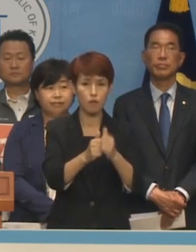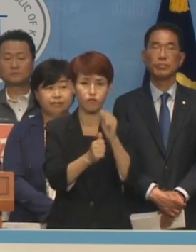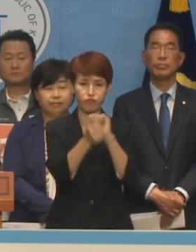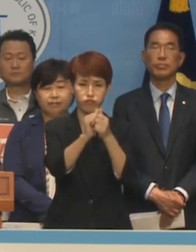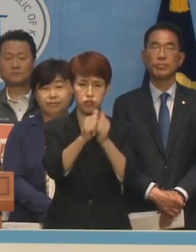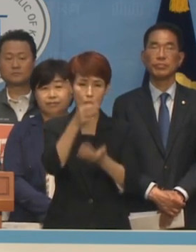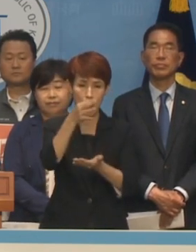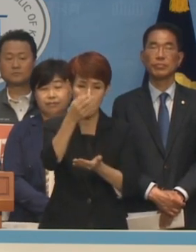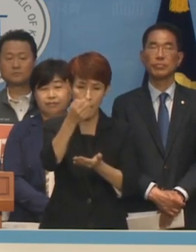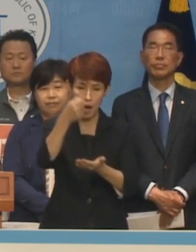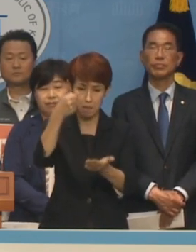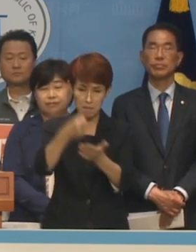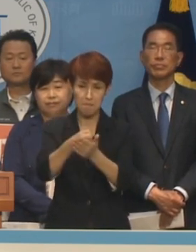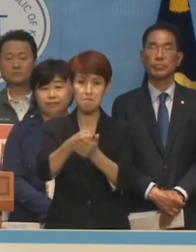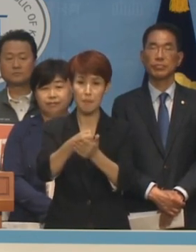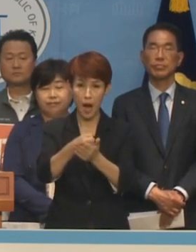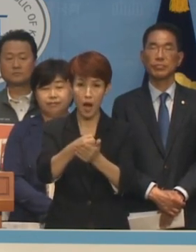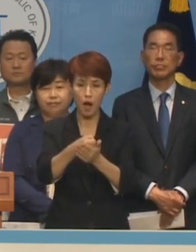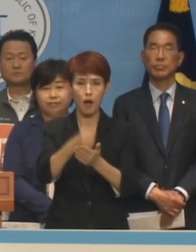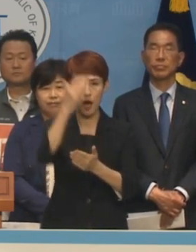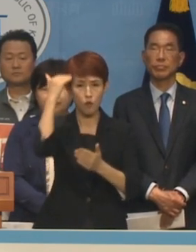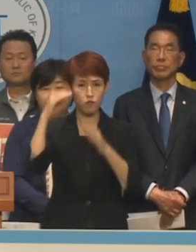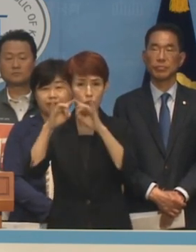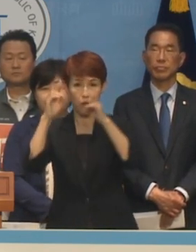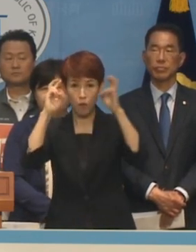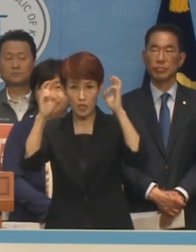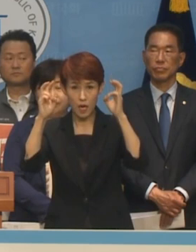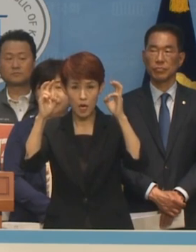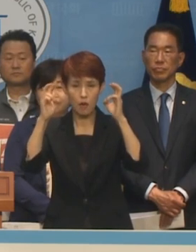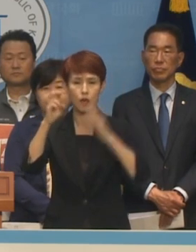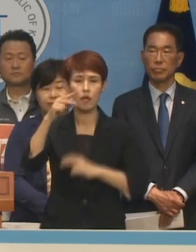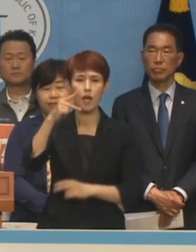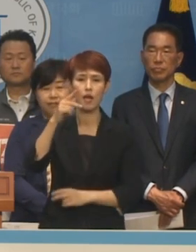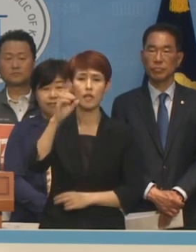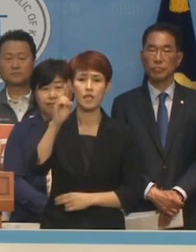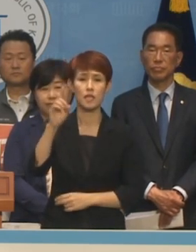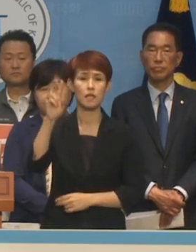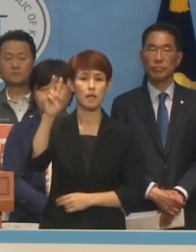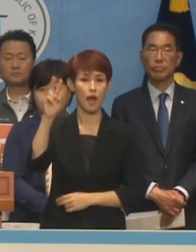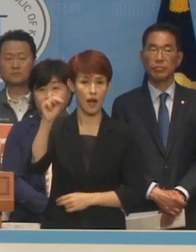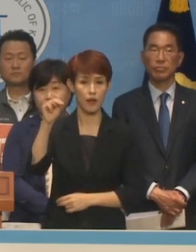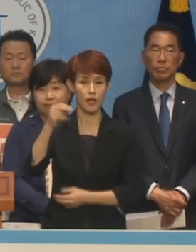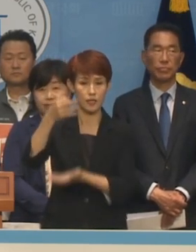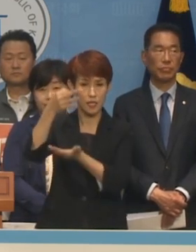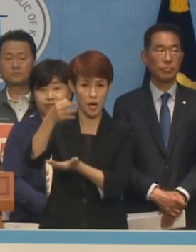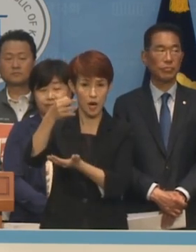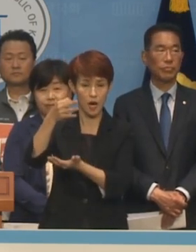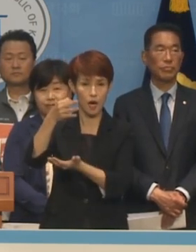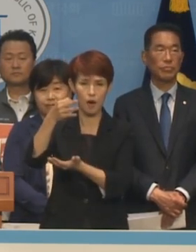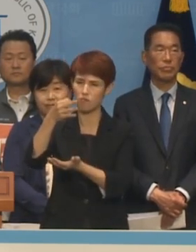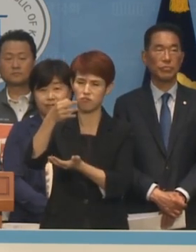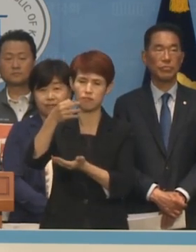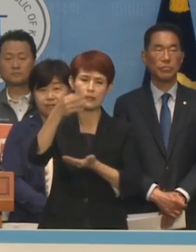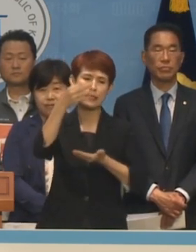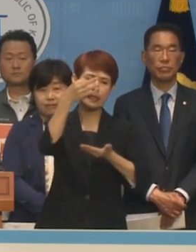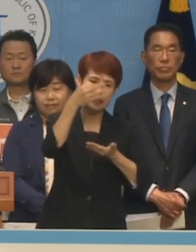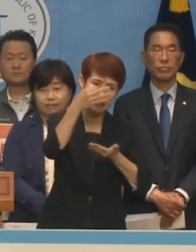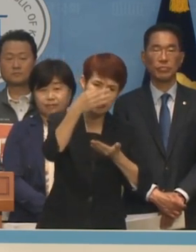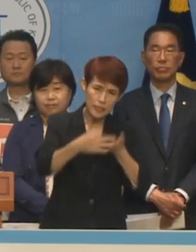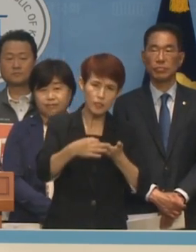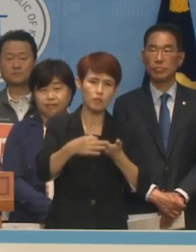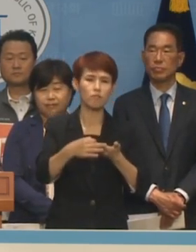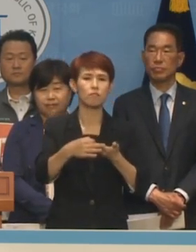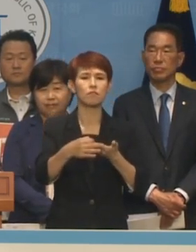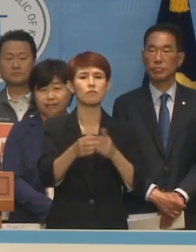가격이 결정된다면 한전은 결국 한전 KDN의 순자산 가치보다 더 낮은 가격에